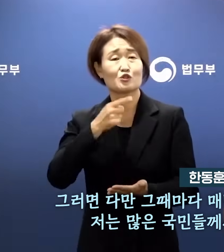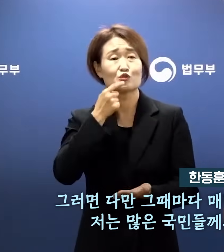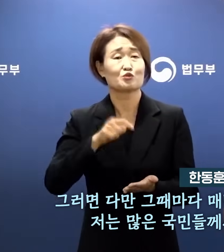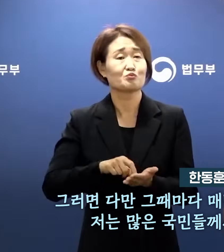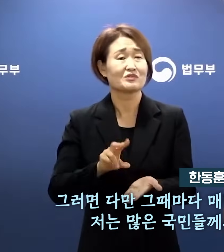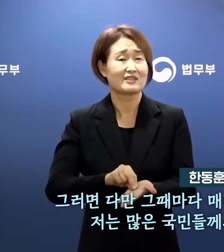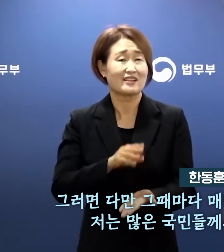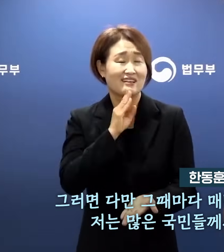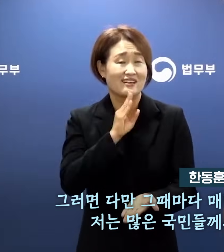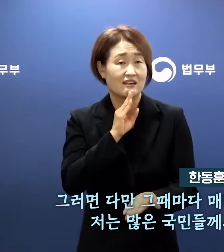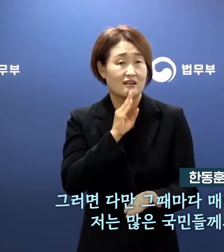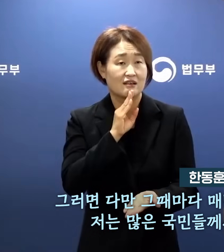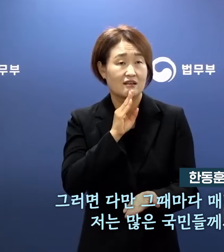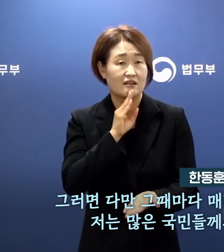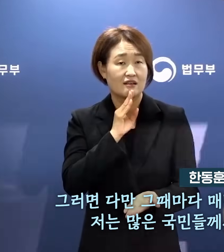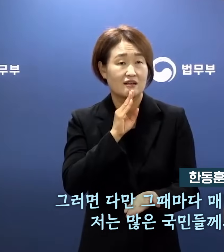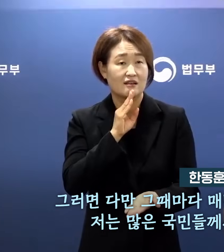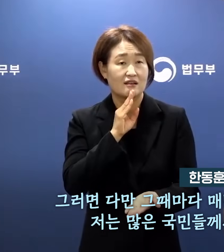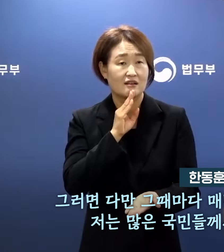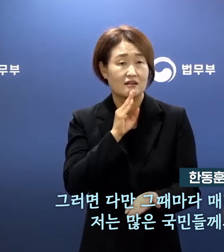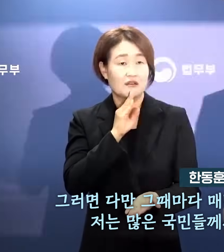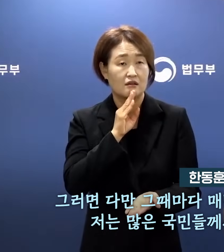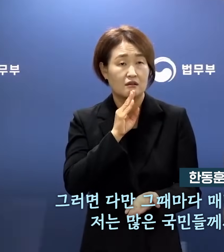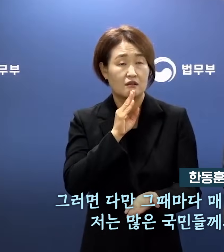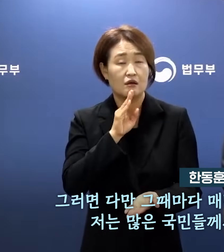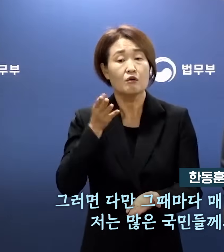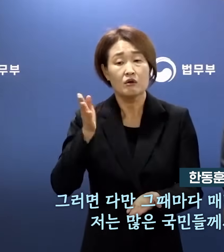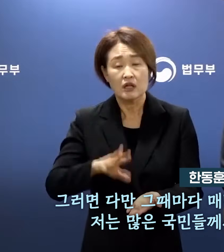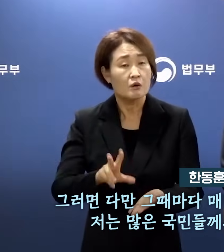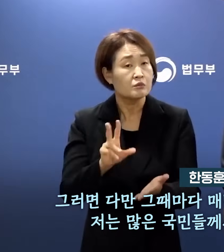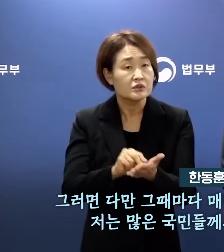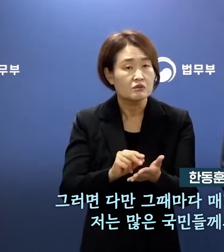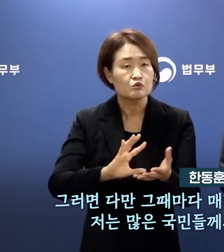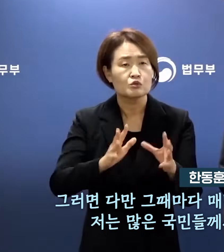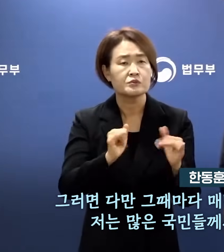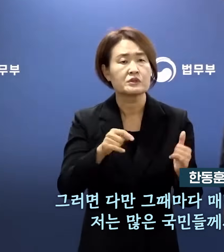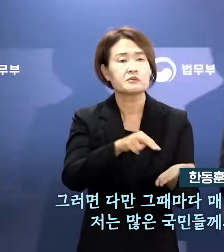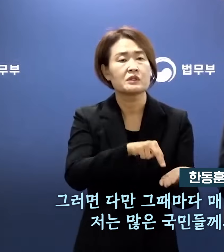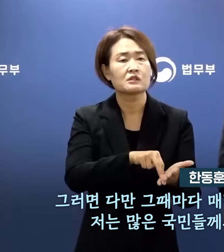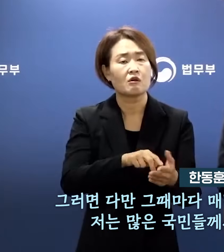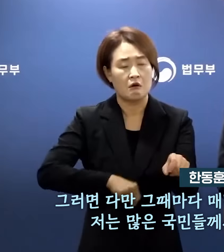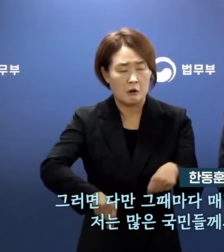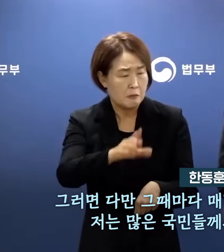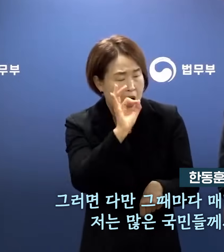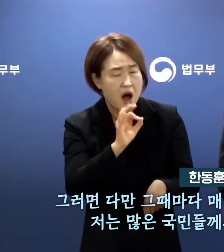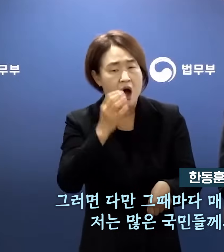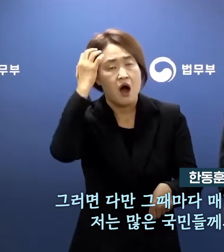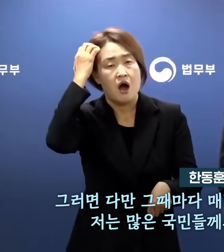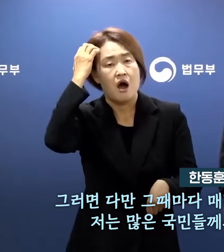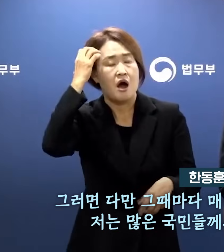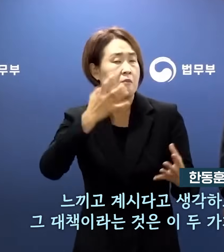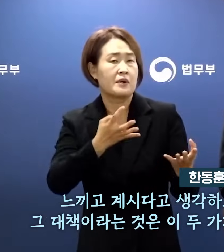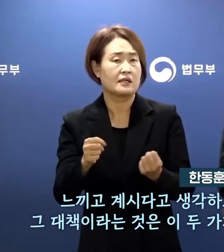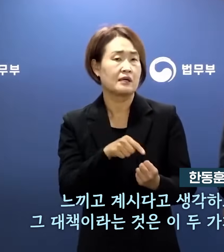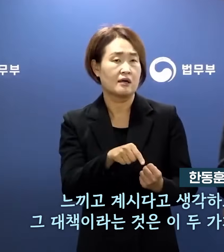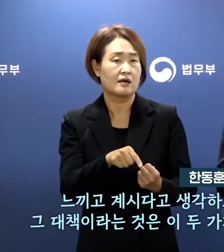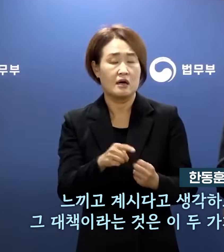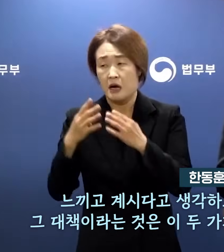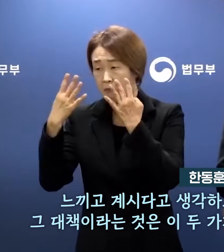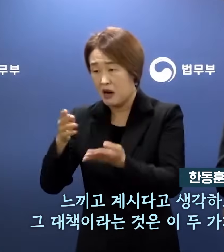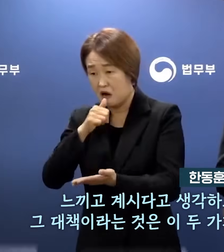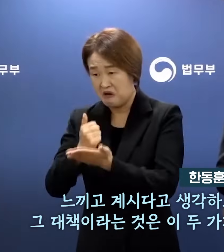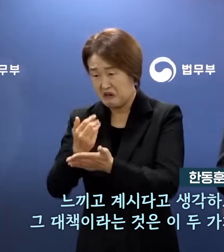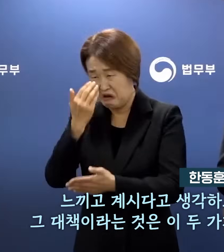그러면 다만 그때마다 매번 국민들이 고통받을 겁니다. 저는 많은 국민들께서 대책 마련의 필요성을 느끼고